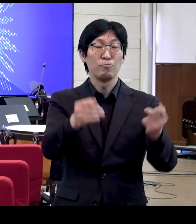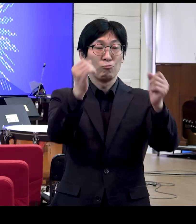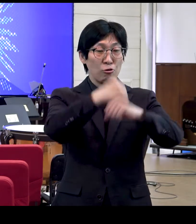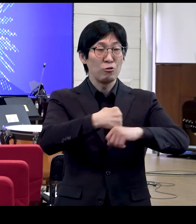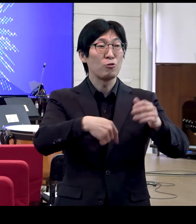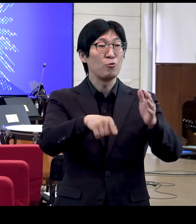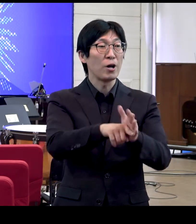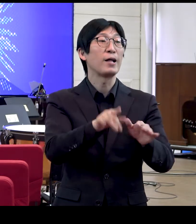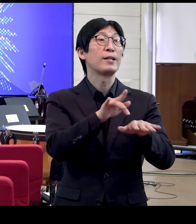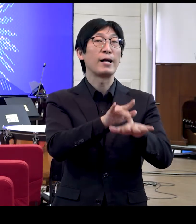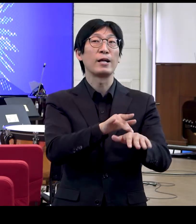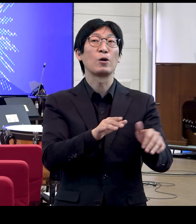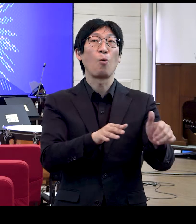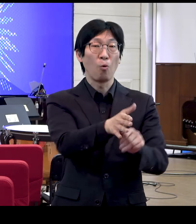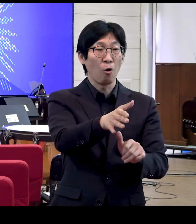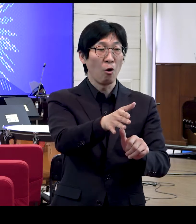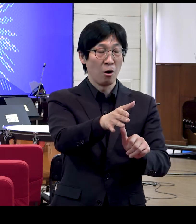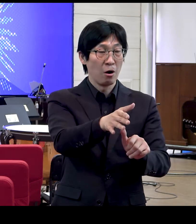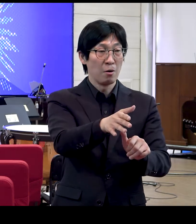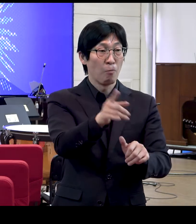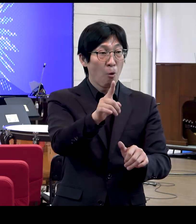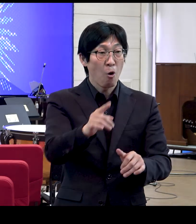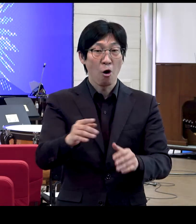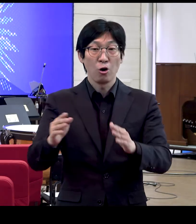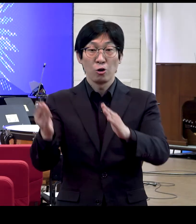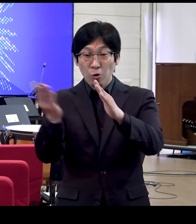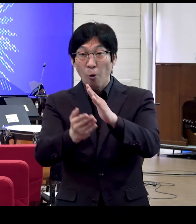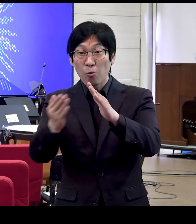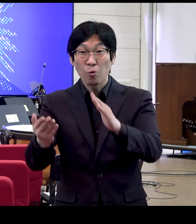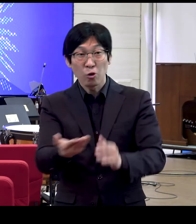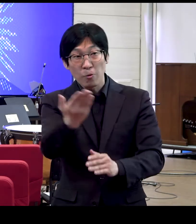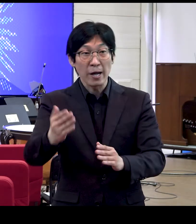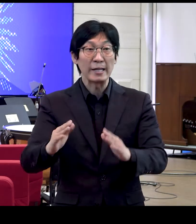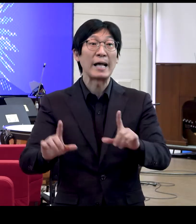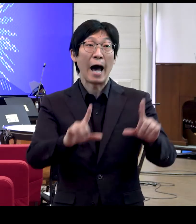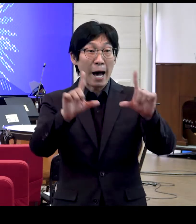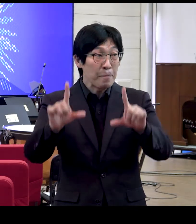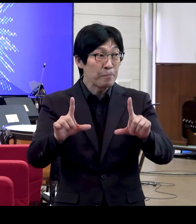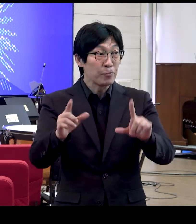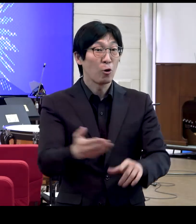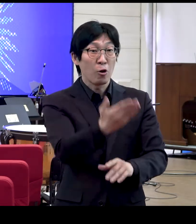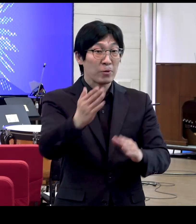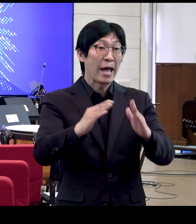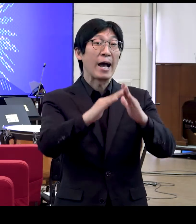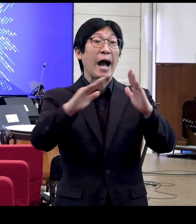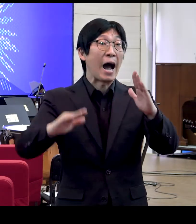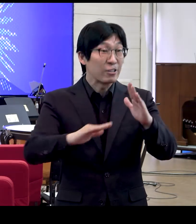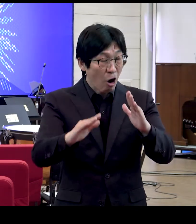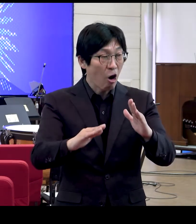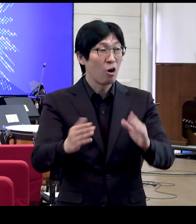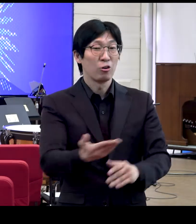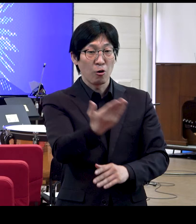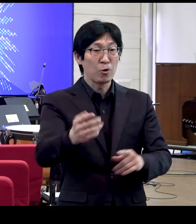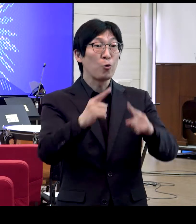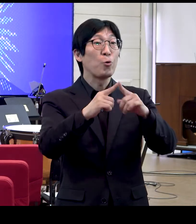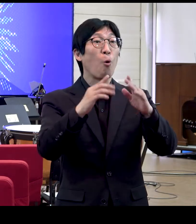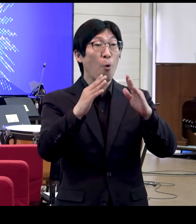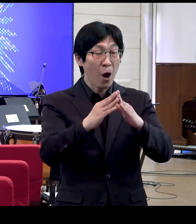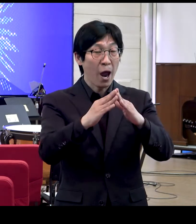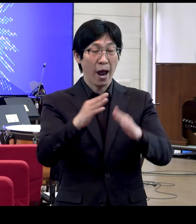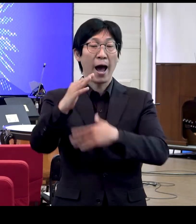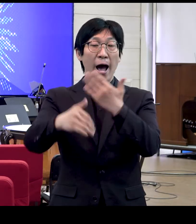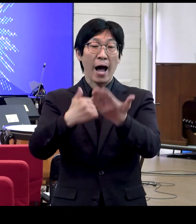공격이 있습니다. 성도의 삶도 그렇고요, 성도들의 가정도 그렇고요, 그리고 이 교회도 그렇고요.